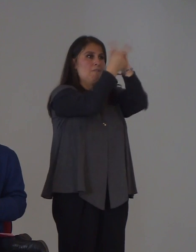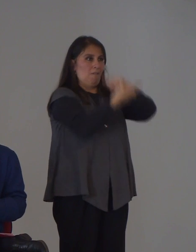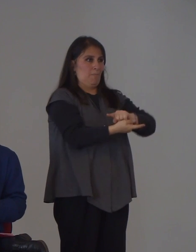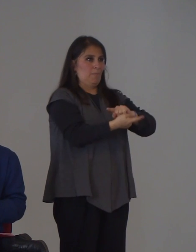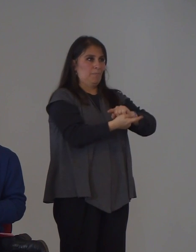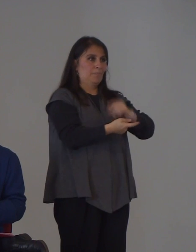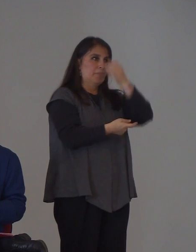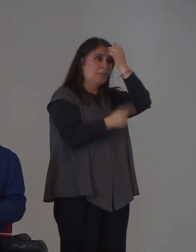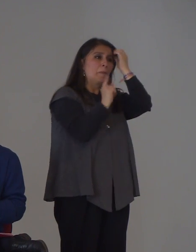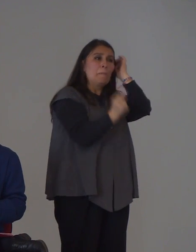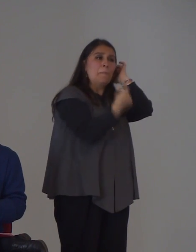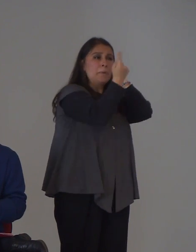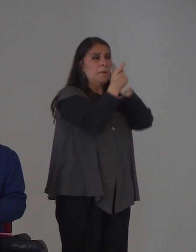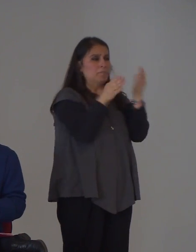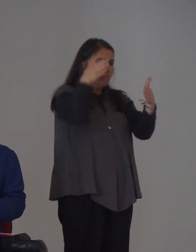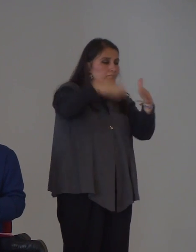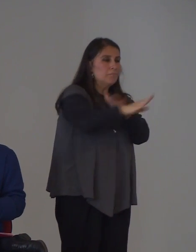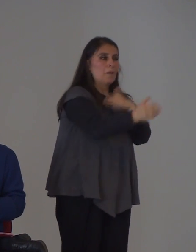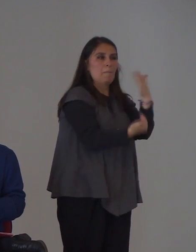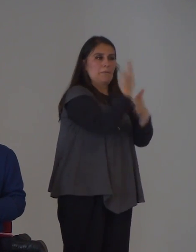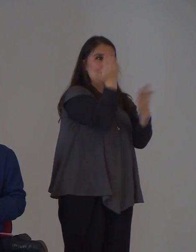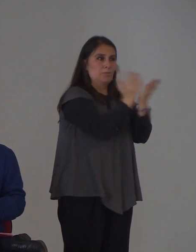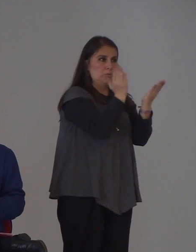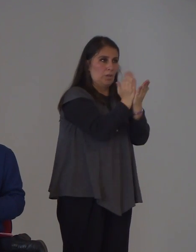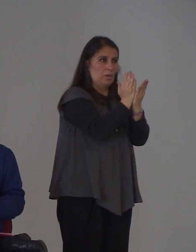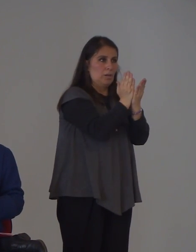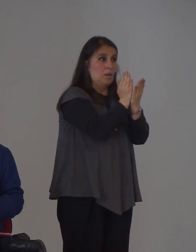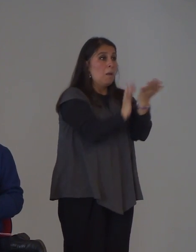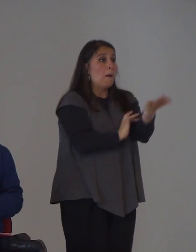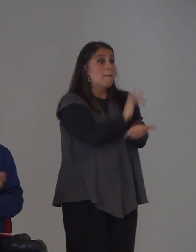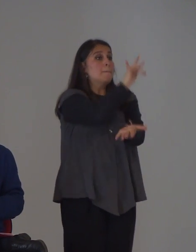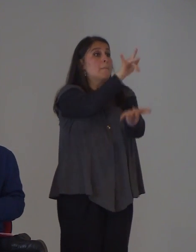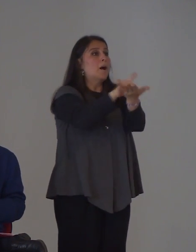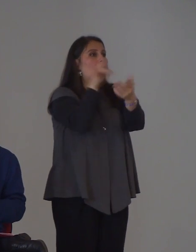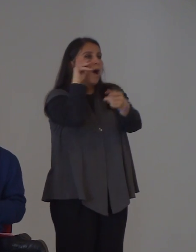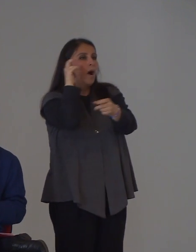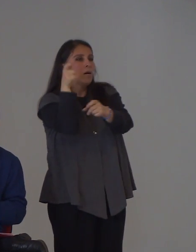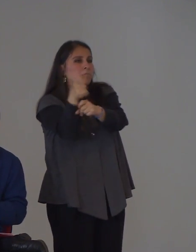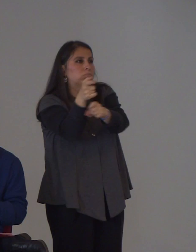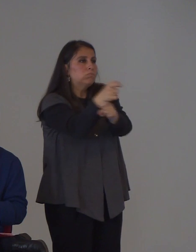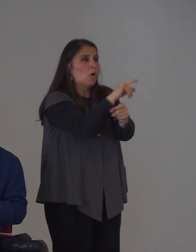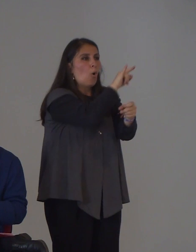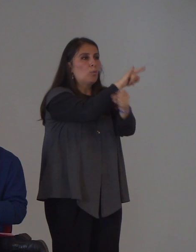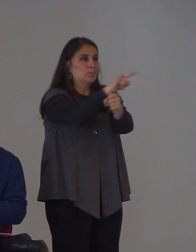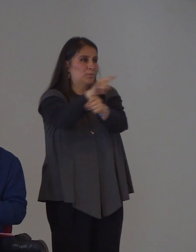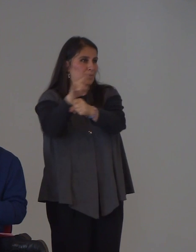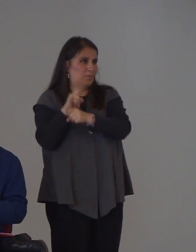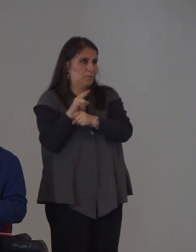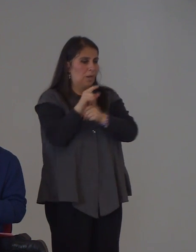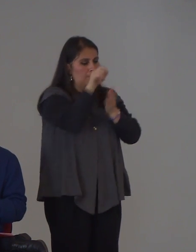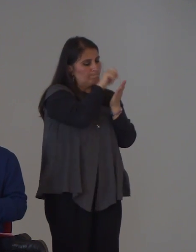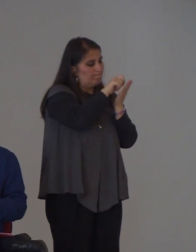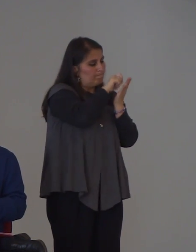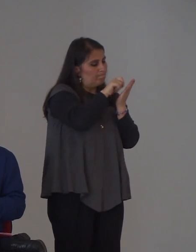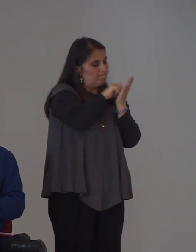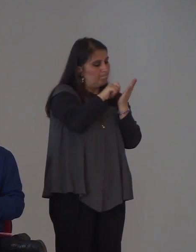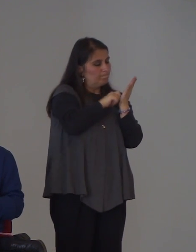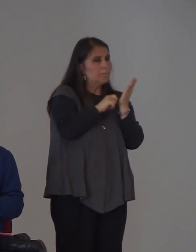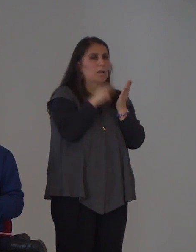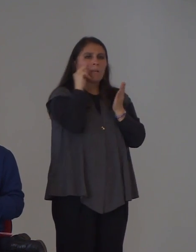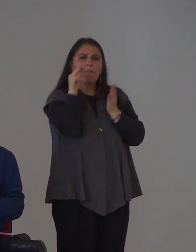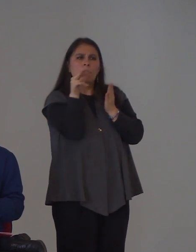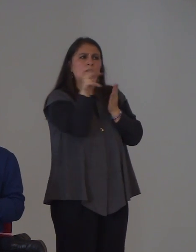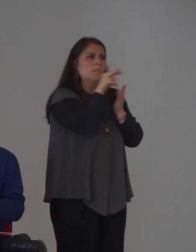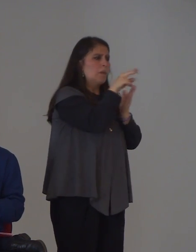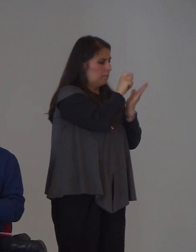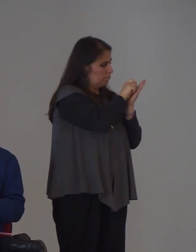La primera vez que van, bueno, observan y toman nota y hagan un debate entre ellos sobre lo que observaron, intentan relacionarlo con lo que